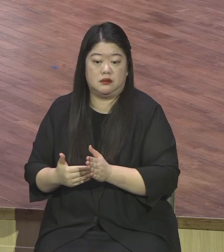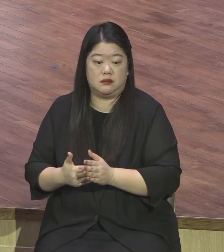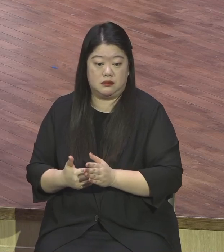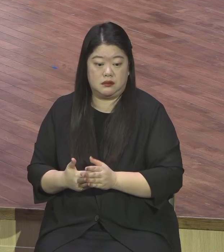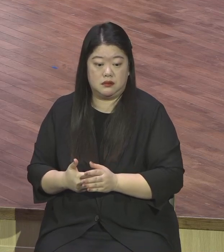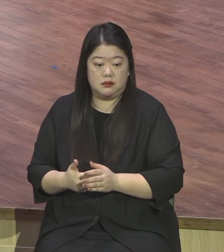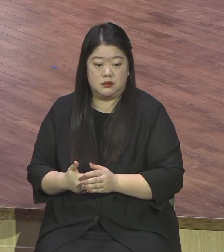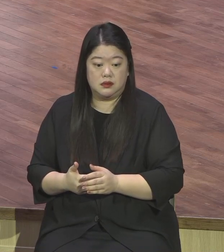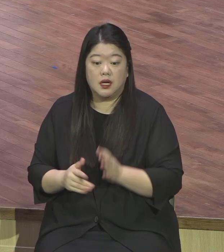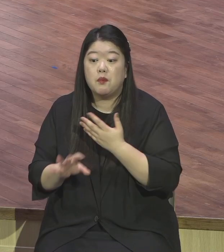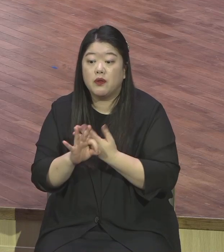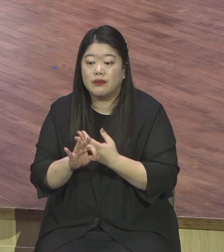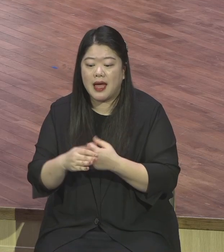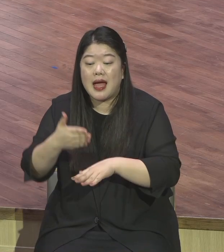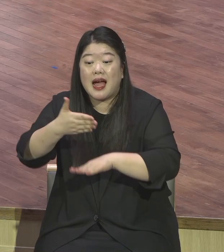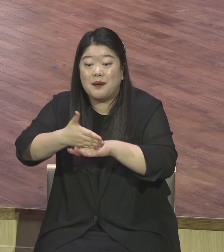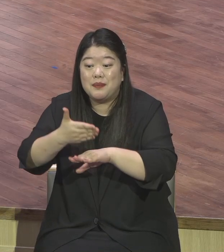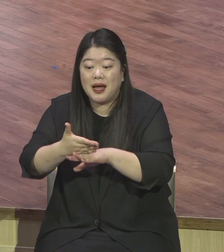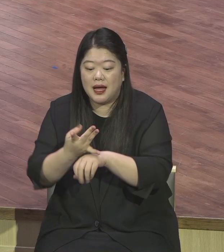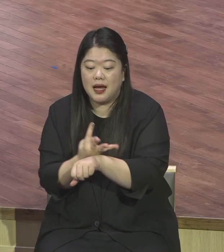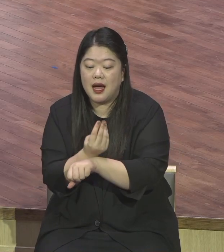감사하세요.